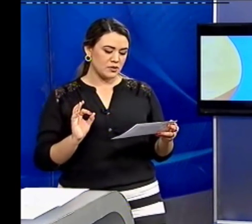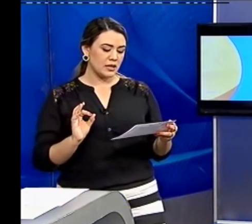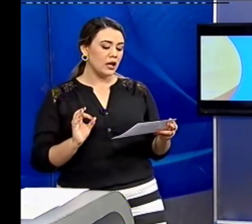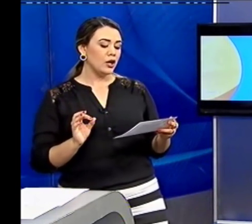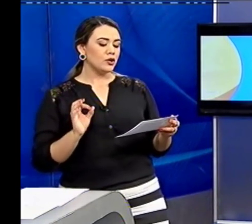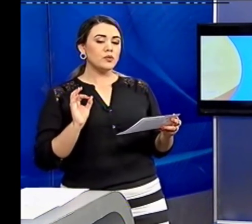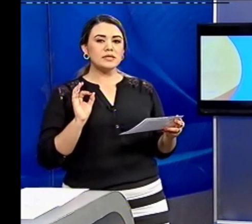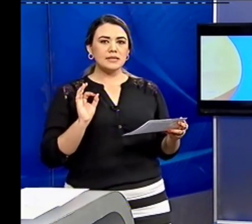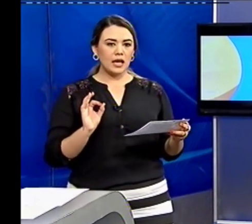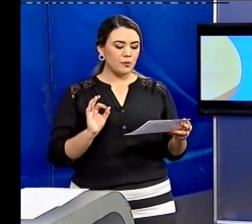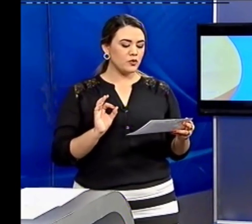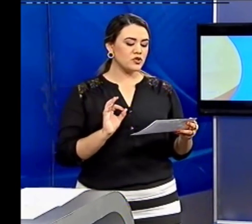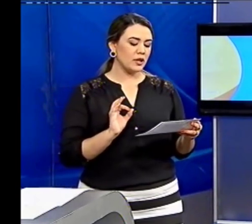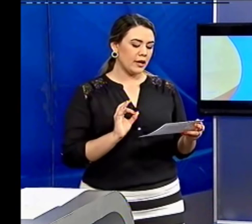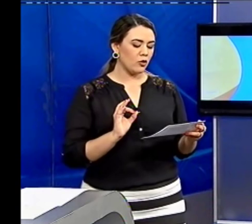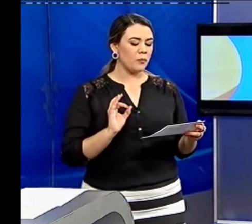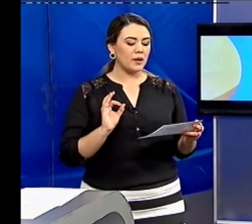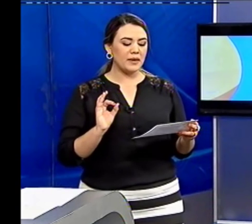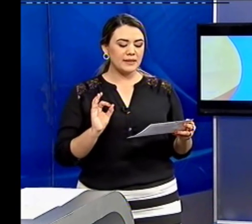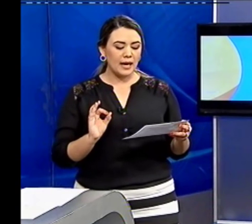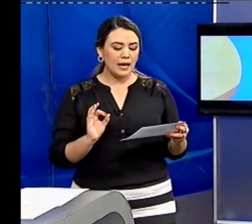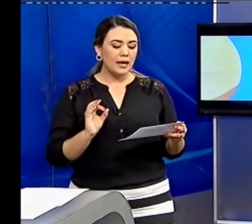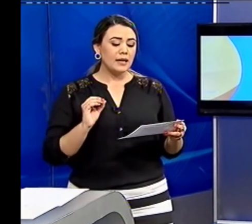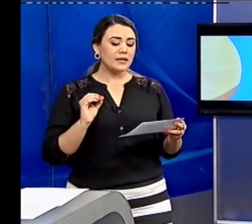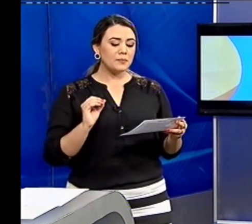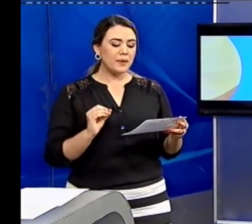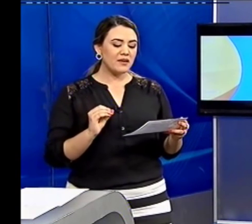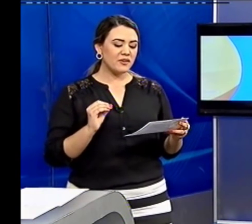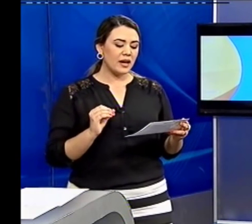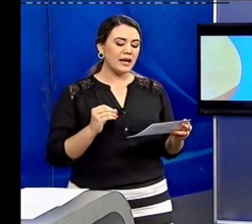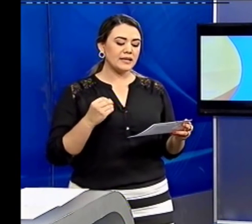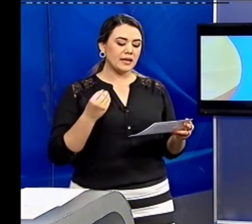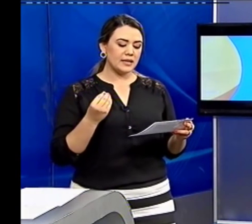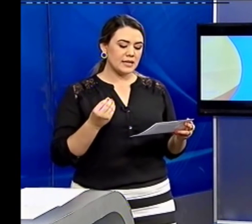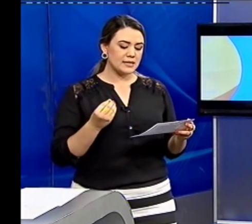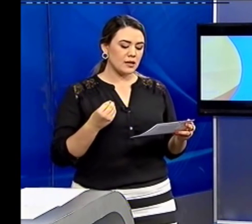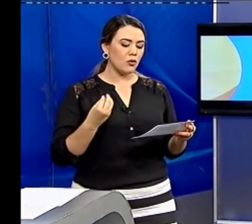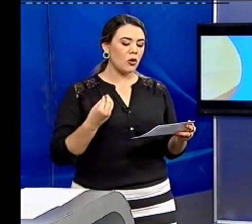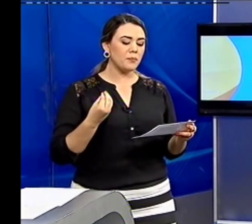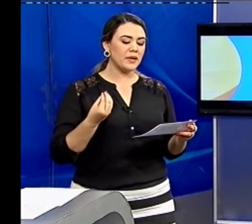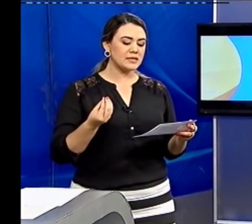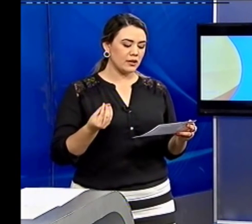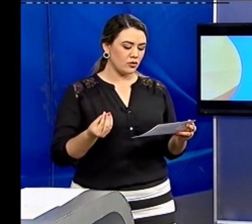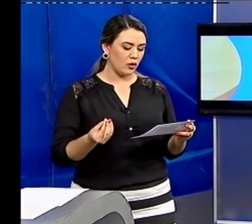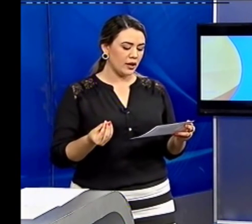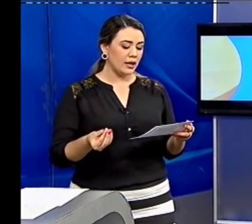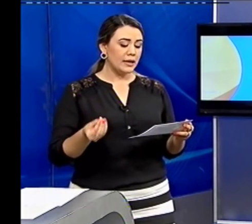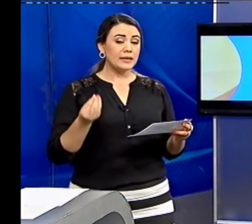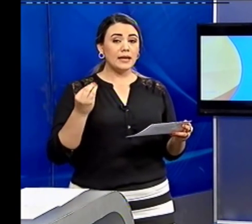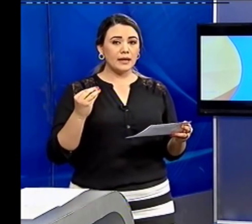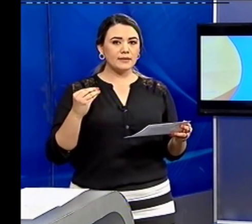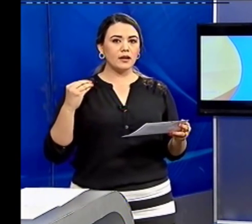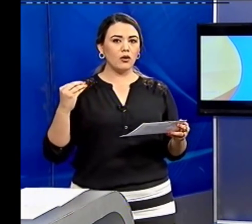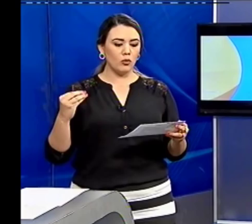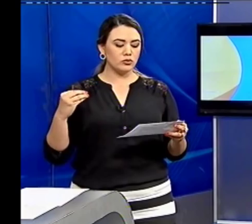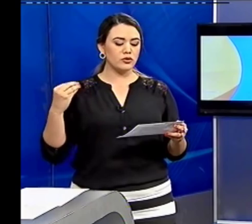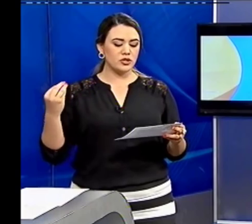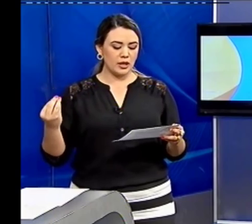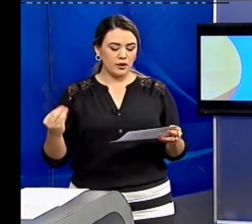causa, nos termos de lei complementar, que preverá indenização compensatória, dentre outros